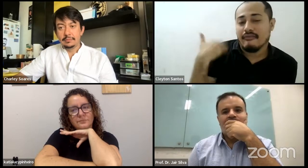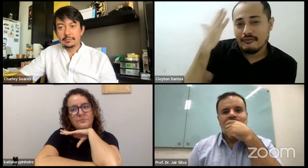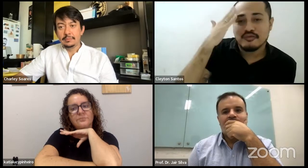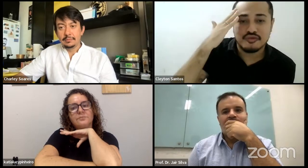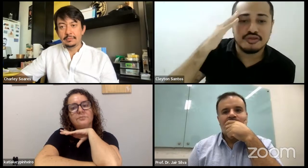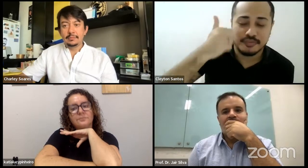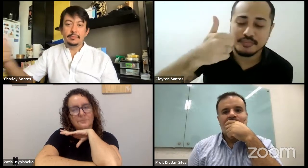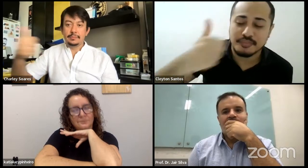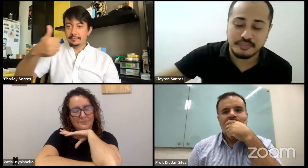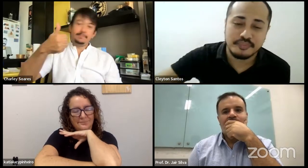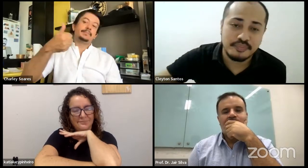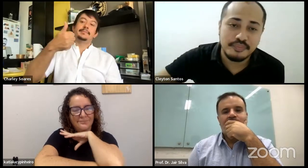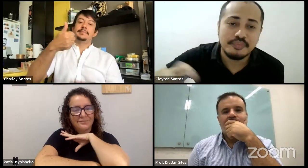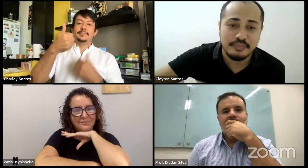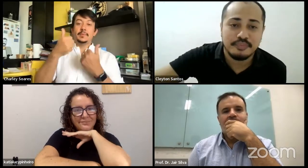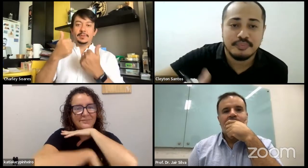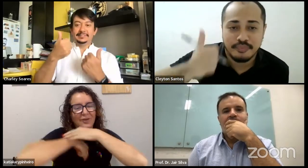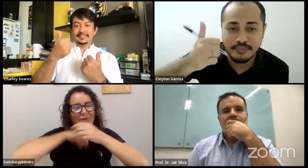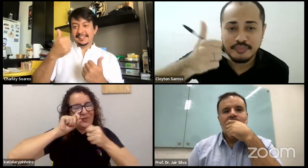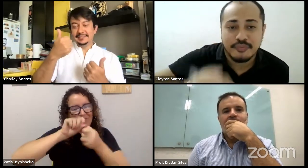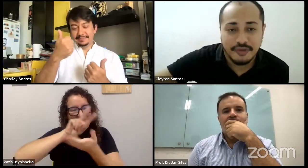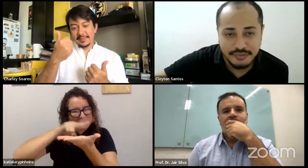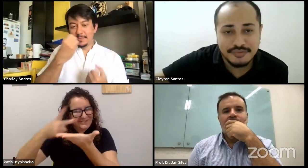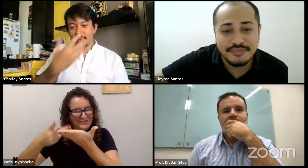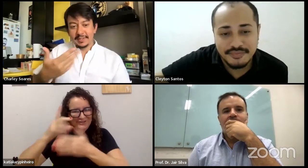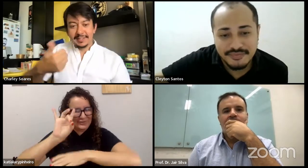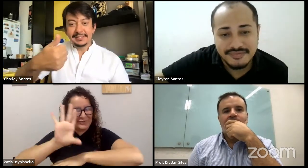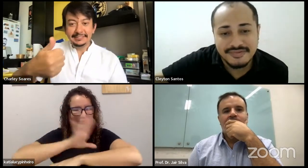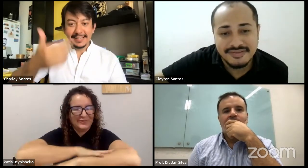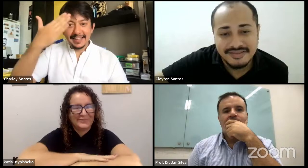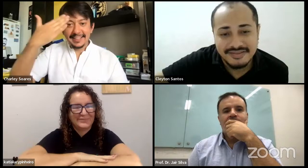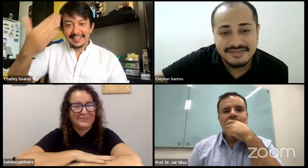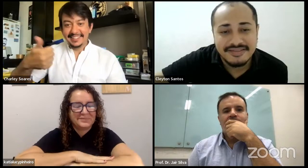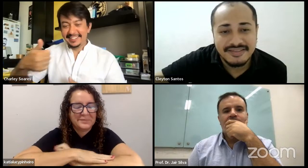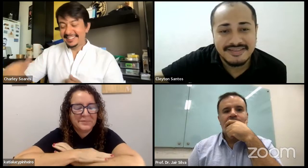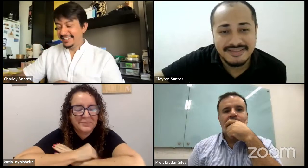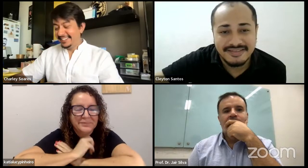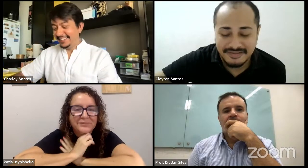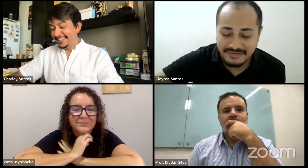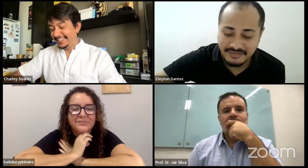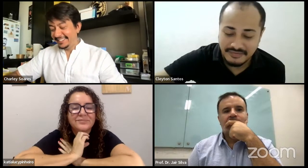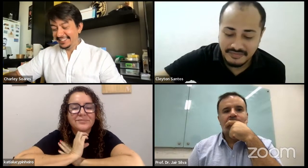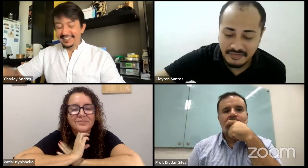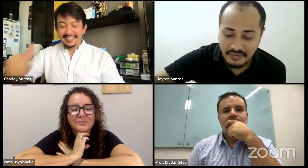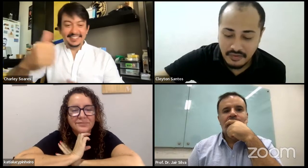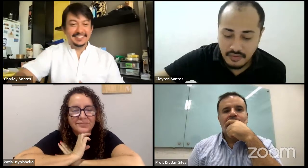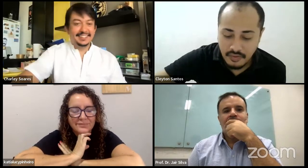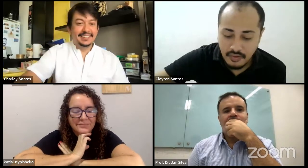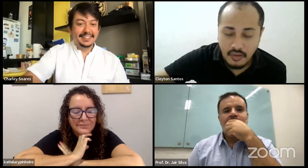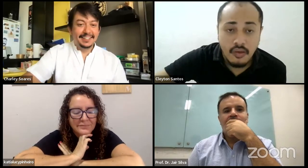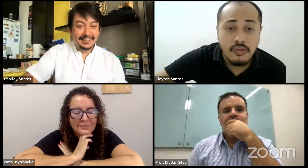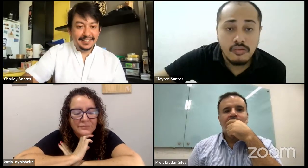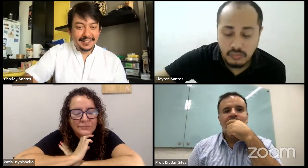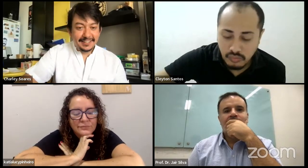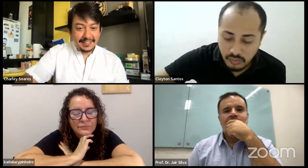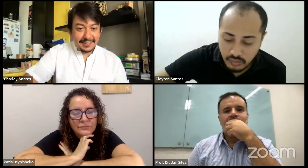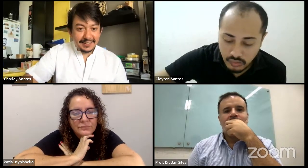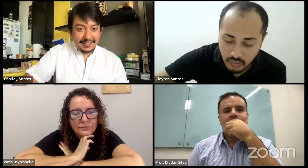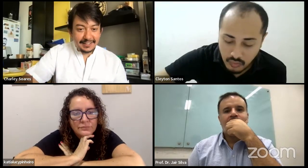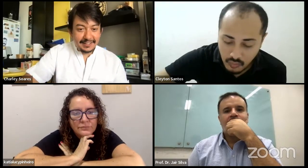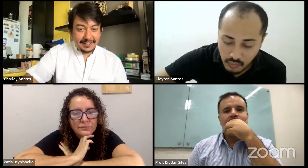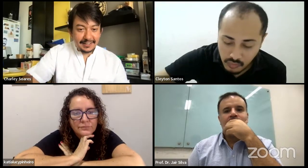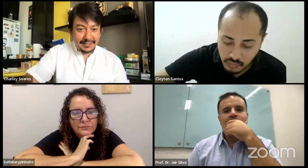sinal de aceitar é o mesmo sinal independente do número de mãos utilizado. Entendi. Obrigada.